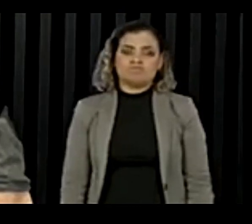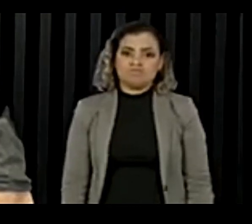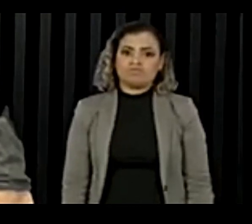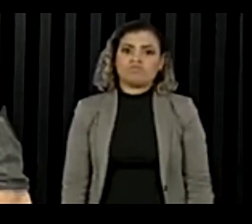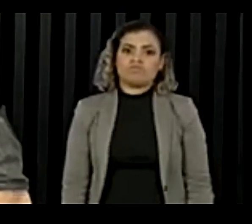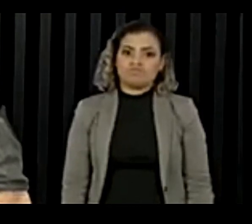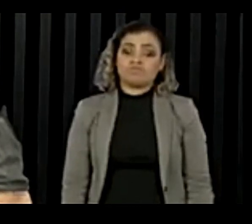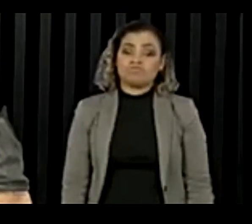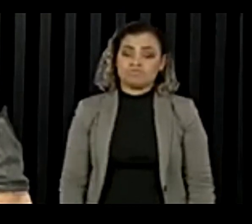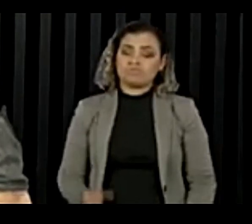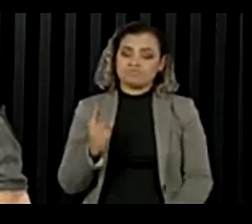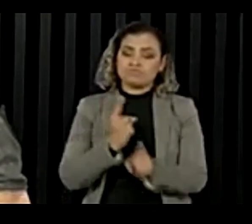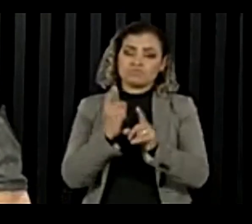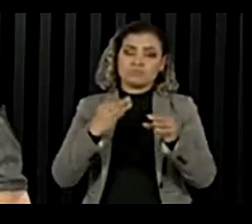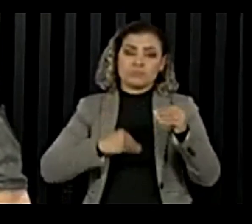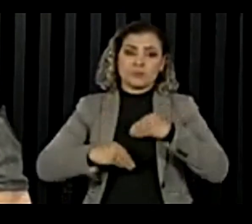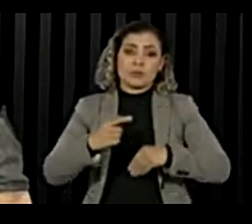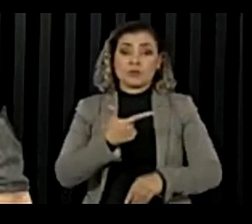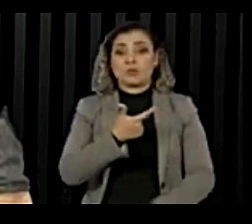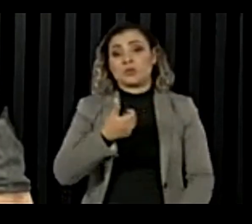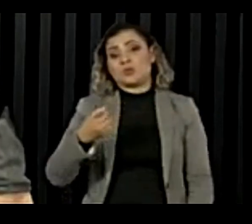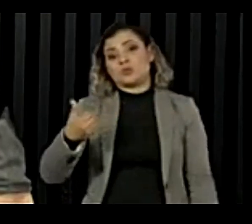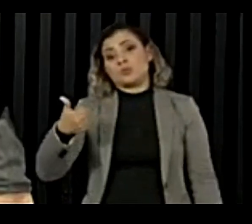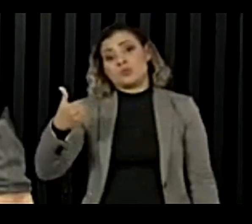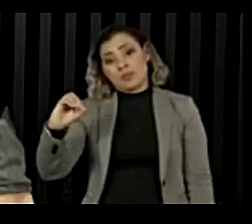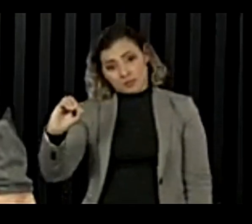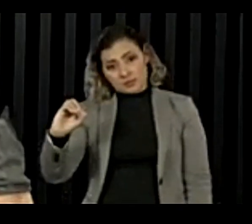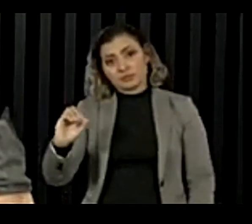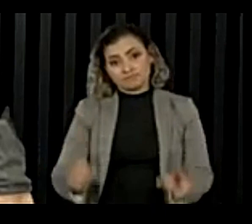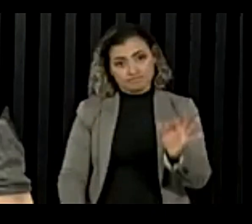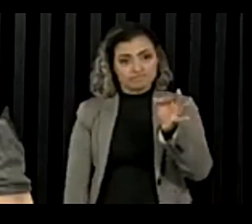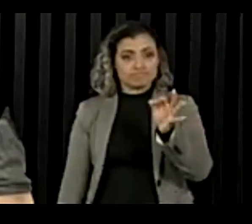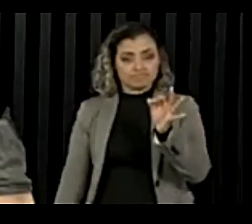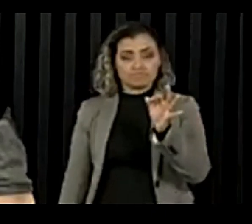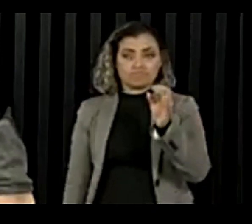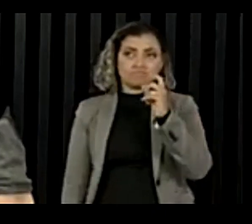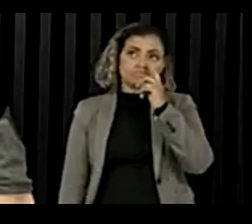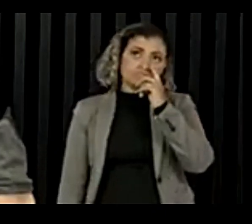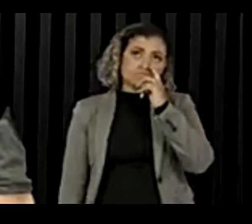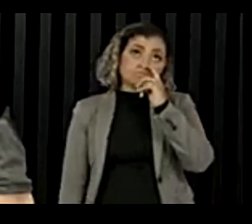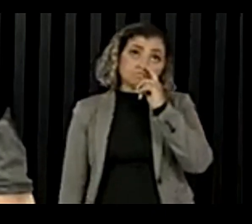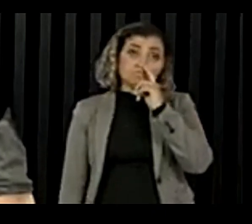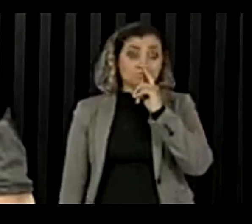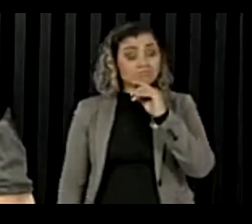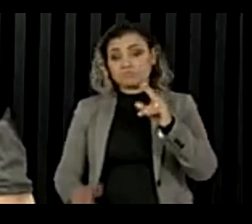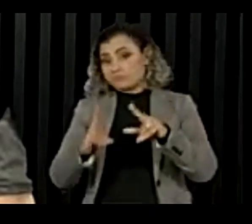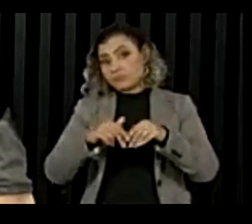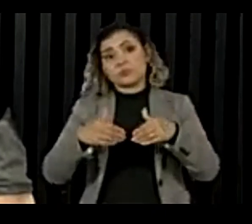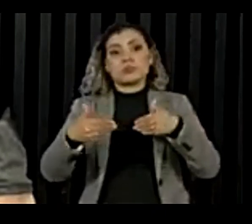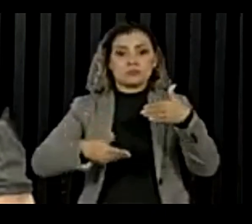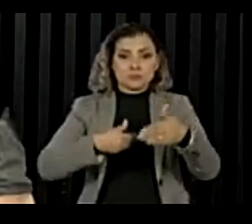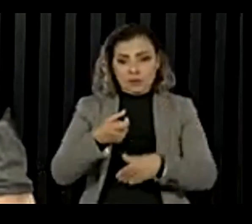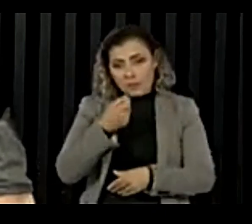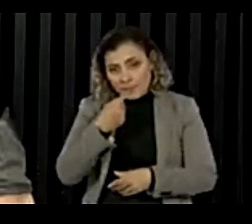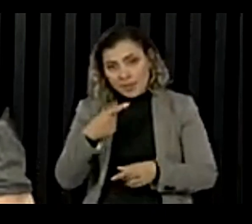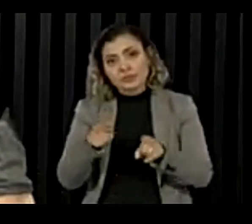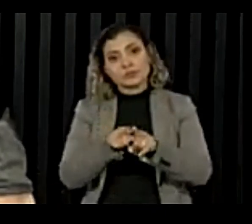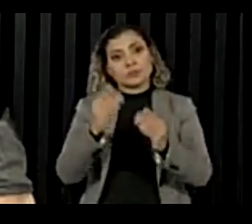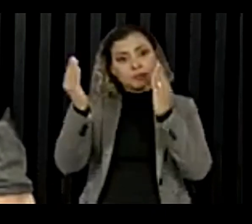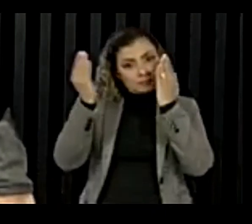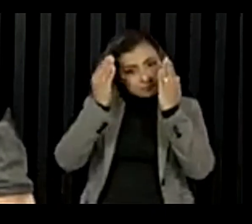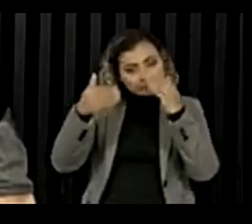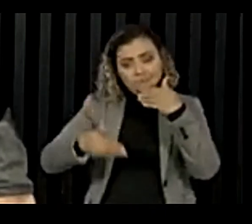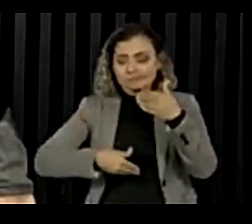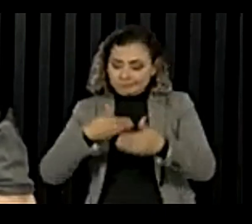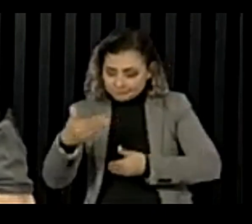Eu fui diagnosticado com depressão em 2010. E desde então eu combato essa depressão com medicamento e com terapia